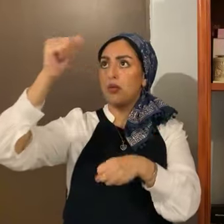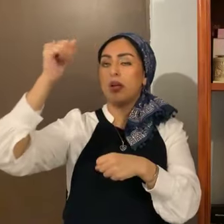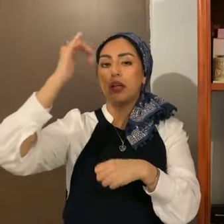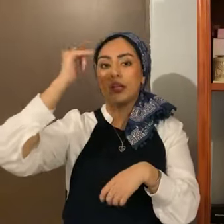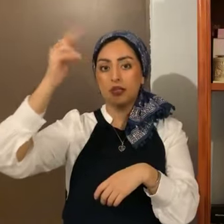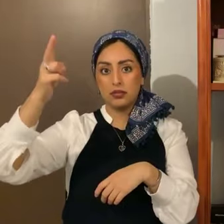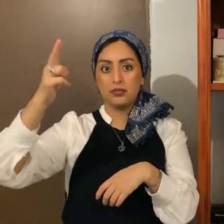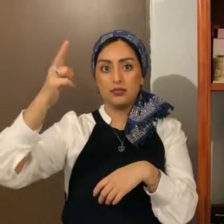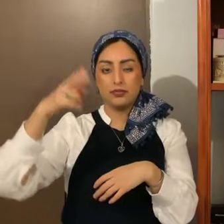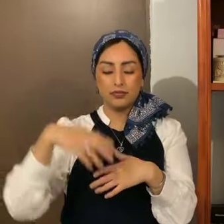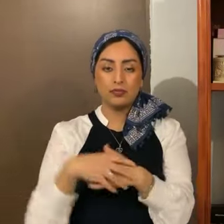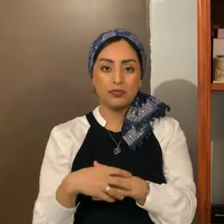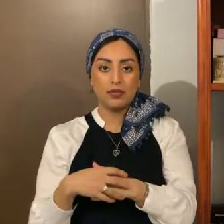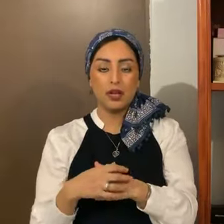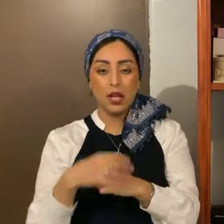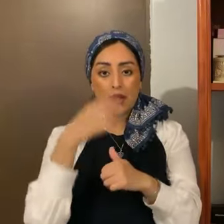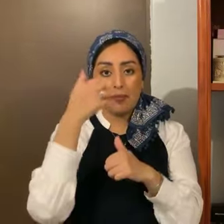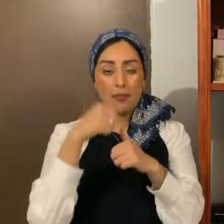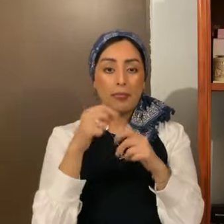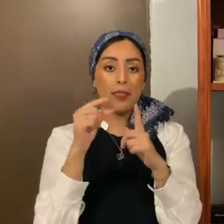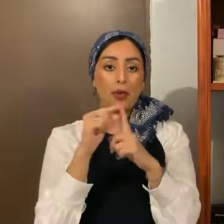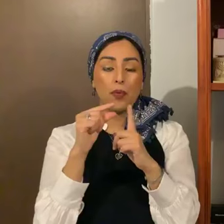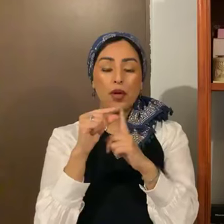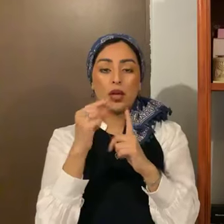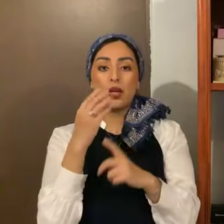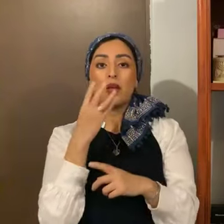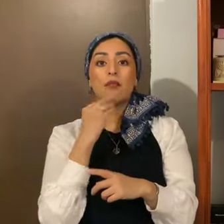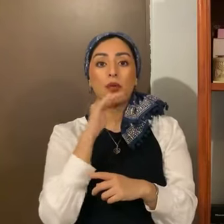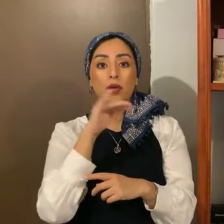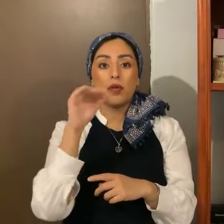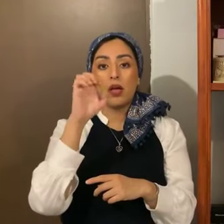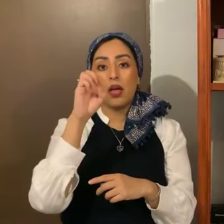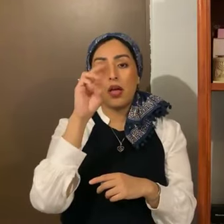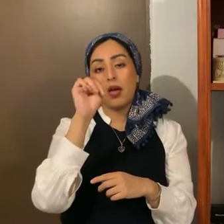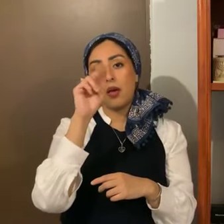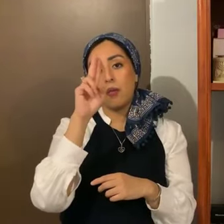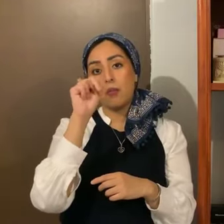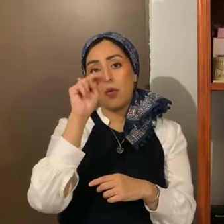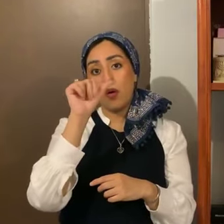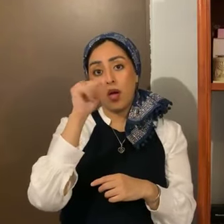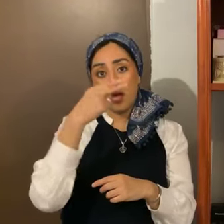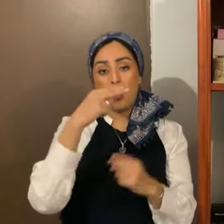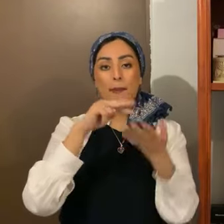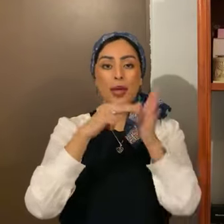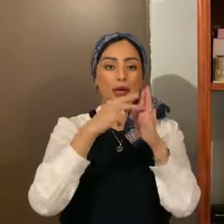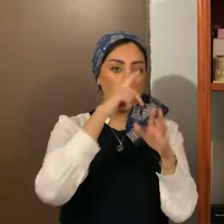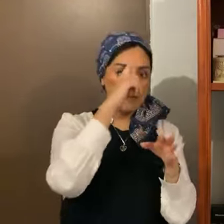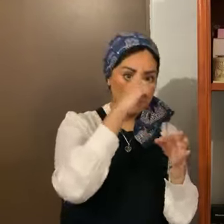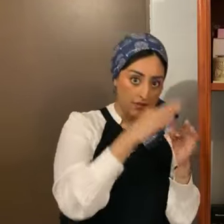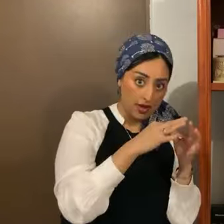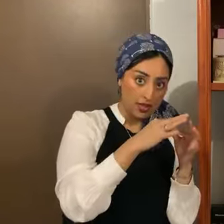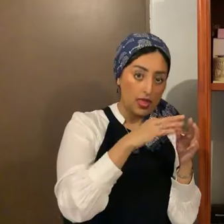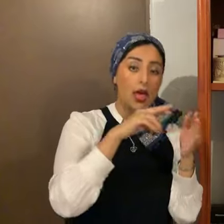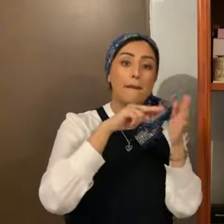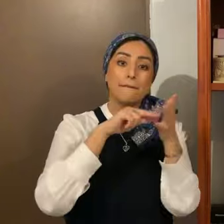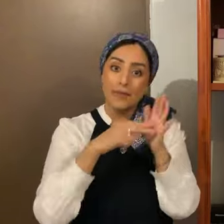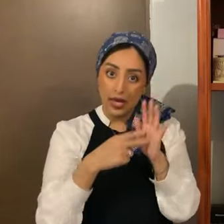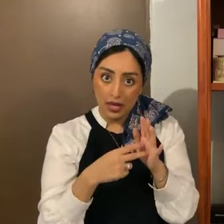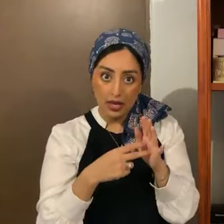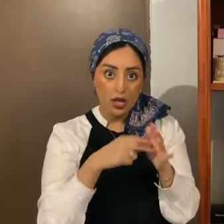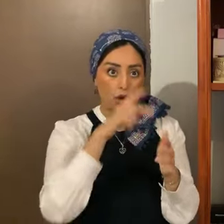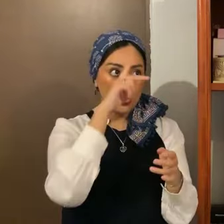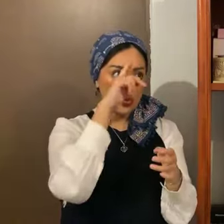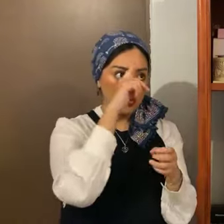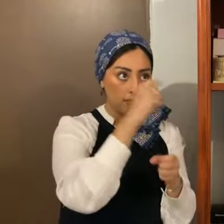Yahweh. Recuerden, la palabra emuná en hebreo quiere decir creer, que es fe. Creer, confiar y